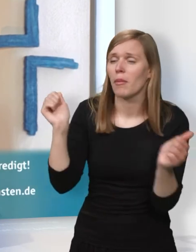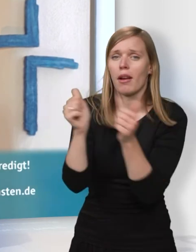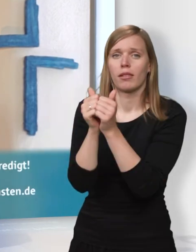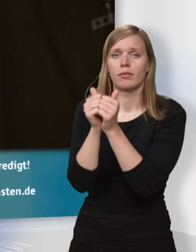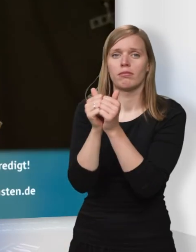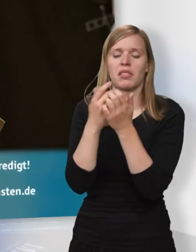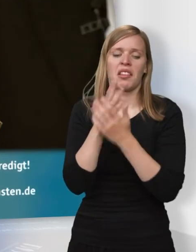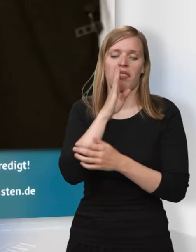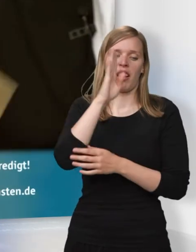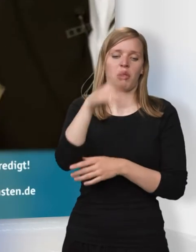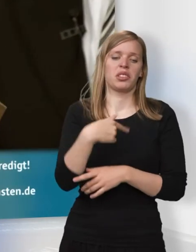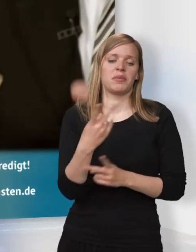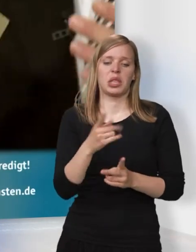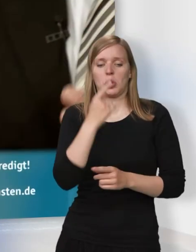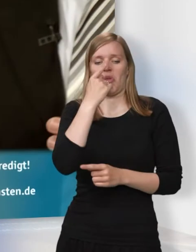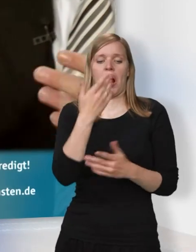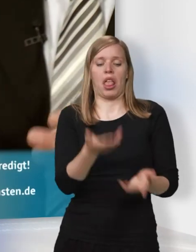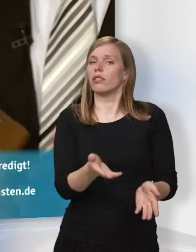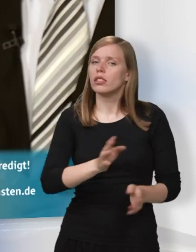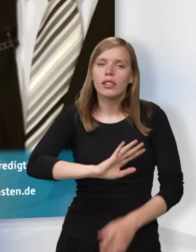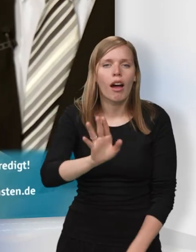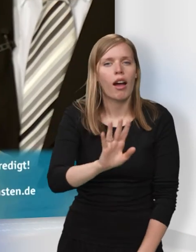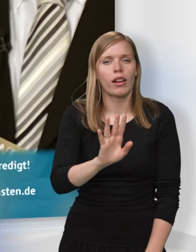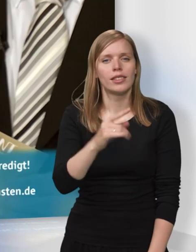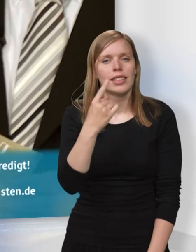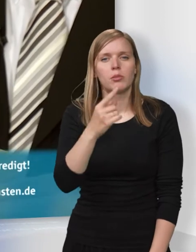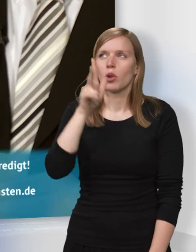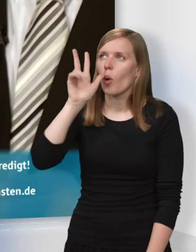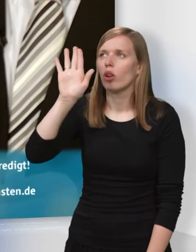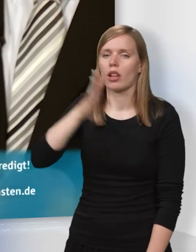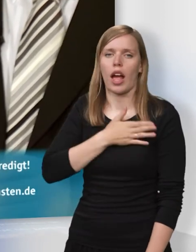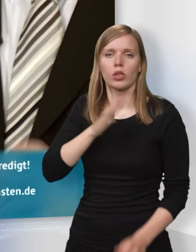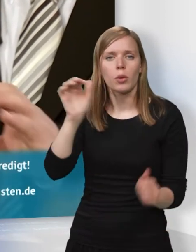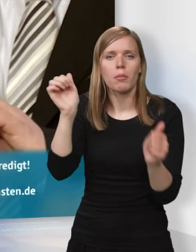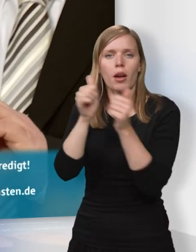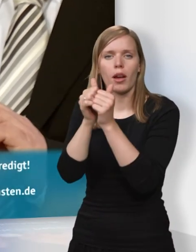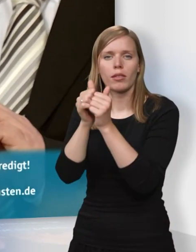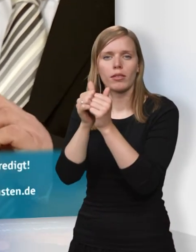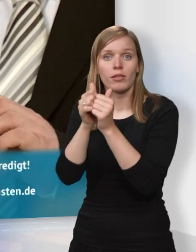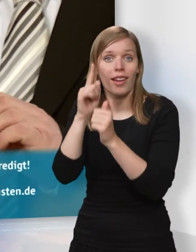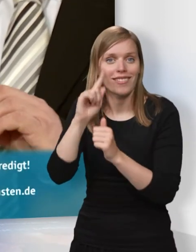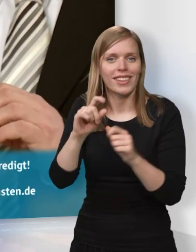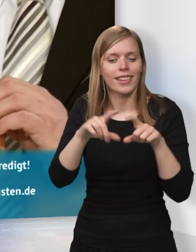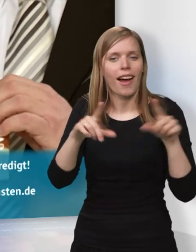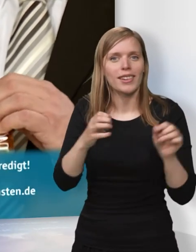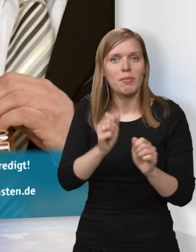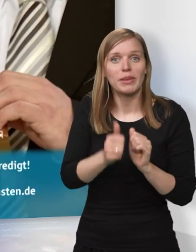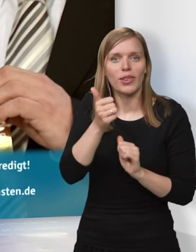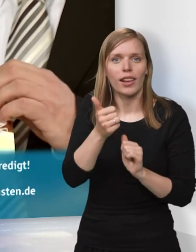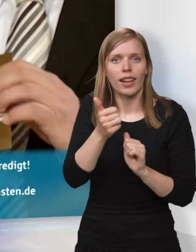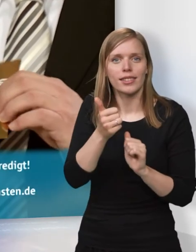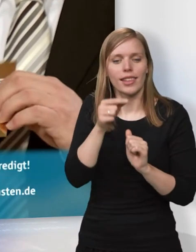willkürliches Ansichtsexemplar. Du bist Gottes Eigentum. Wissen Sie was? Mit dieser Karte, da können Sie diese